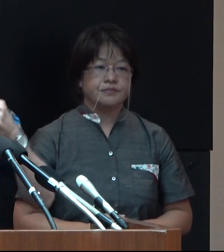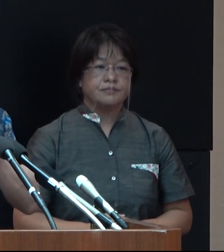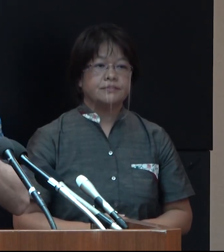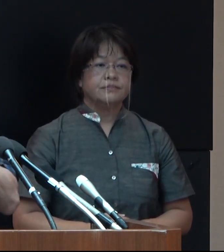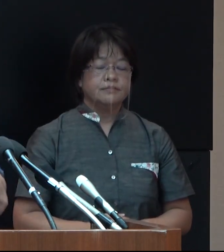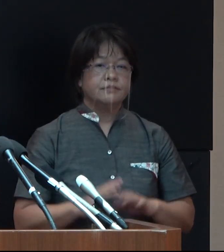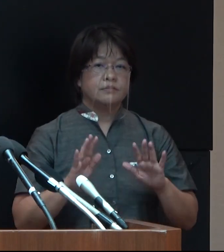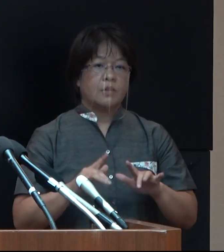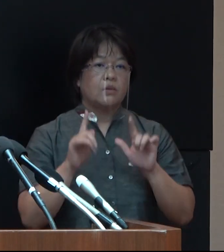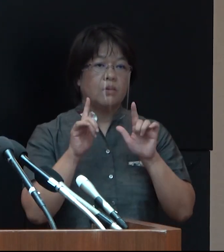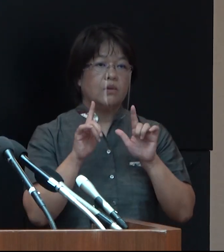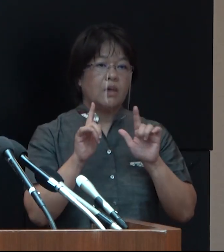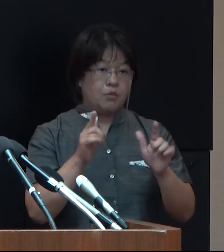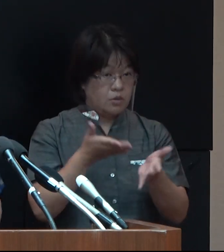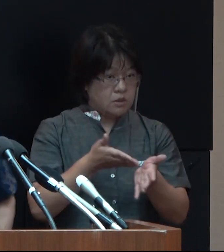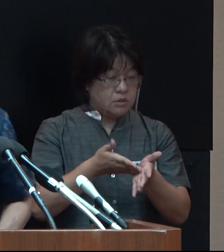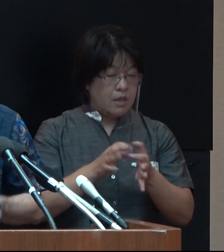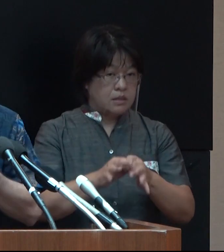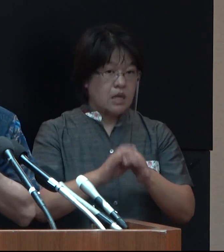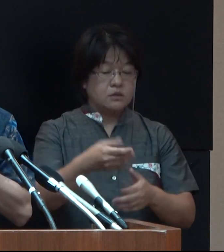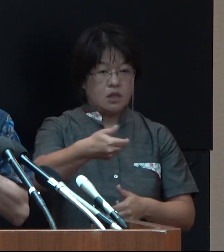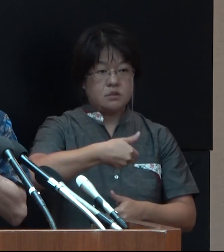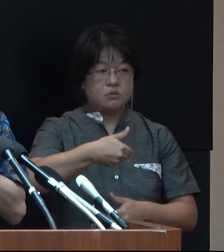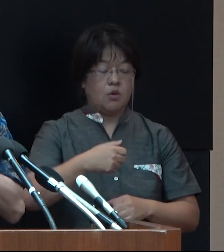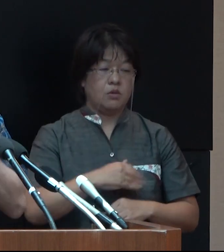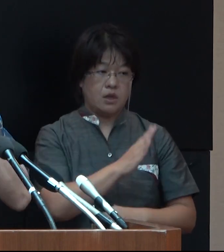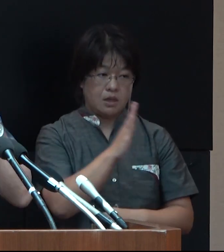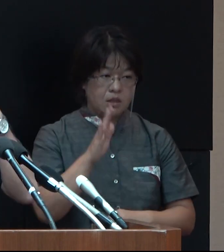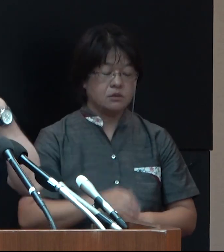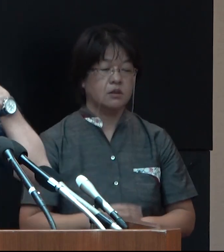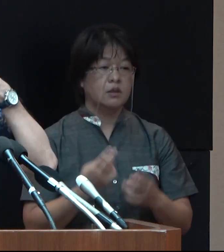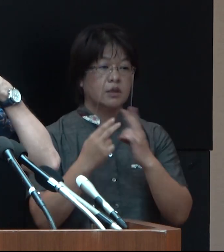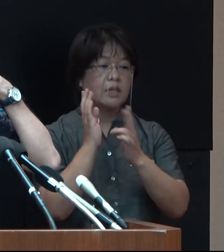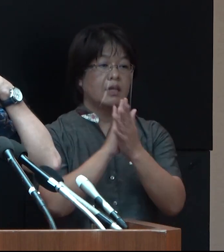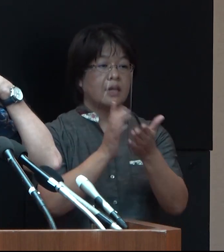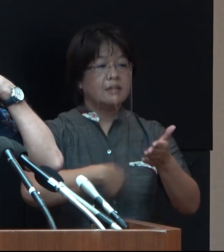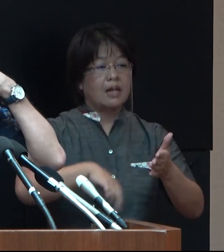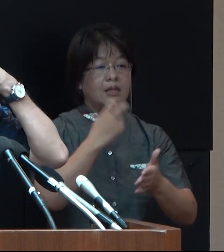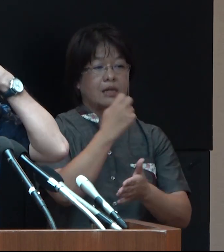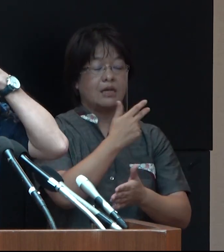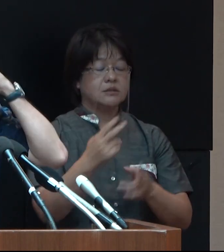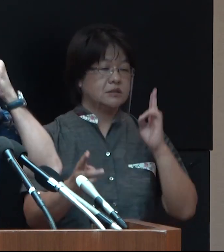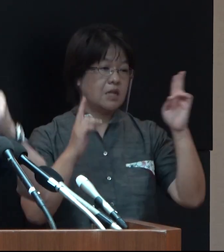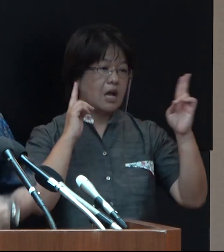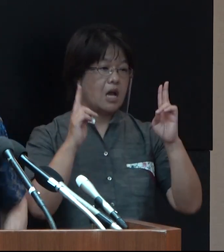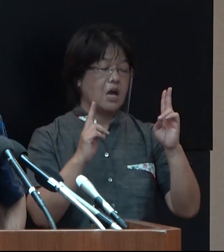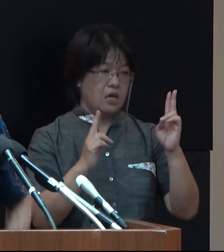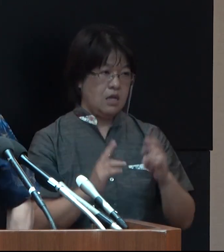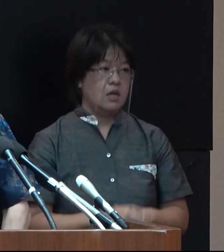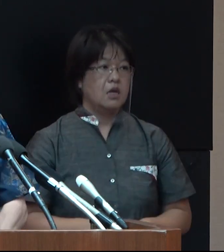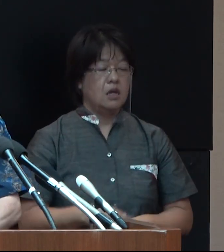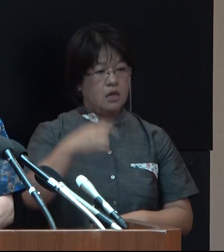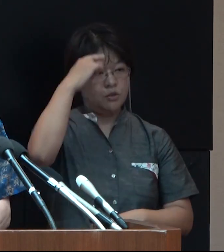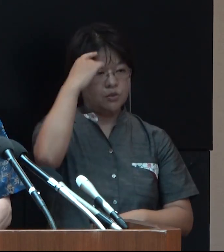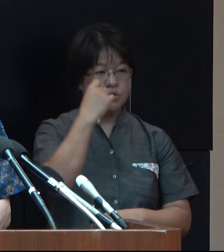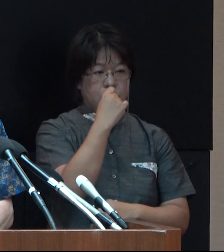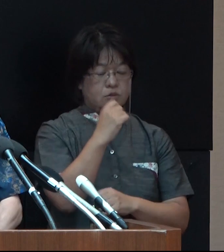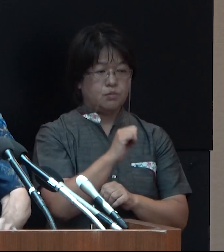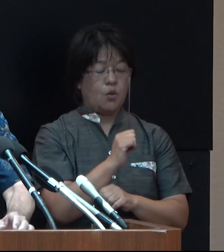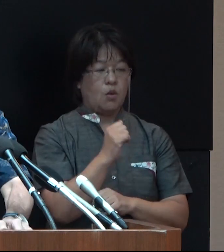具体者の発表に関しましてご質問いたします。まず県内感染者の流入出走者お願いします